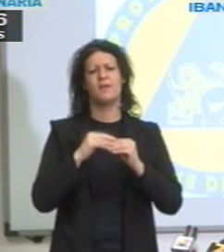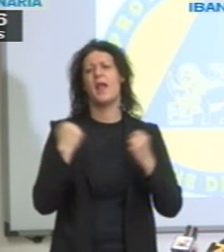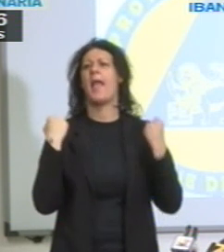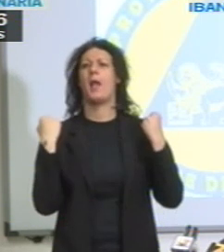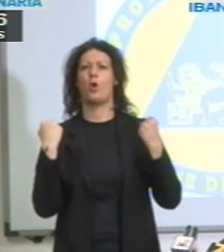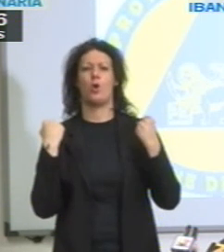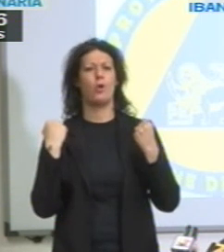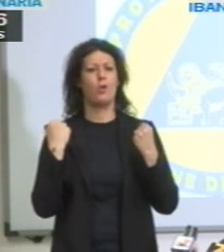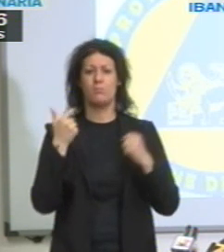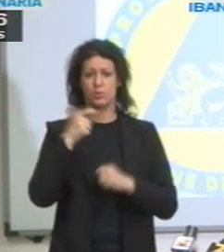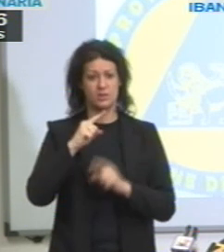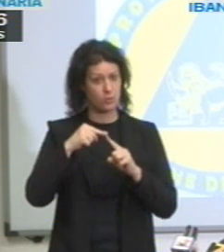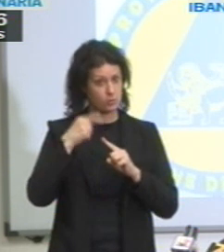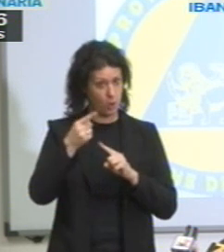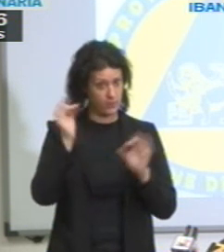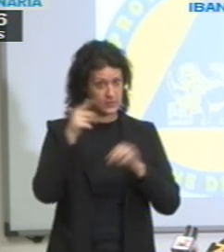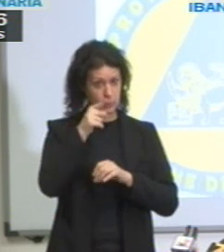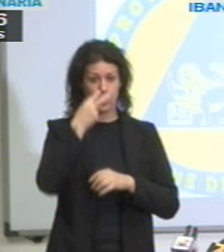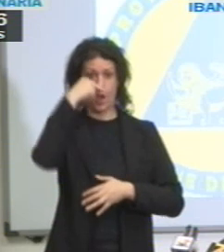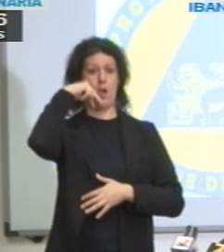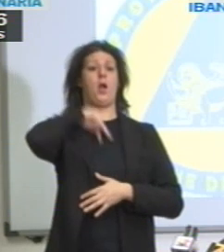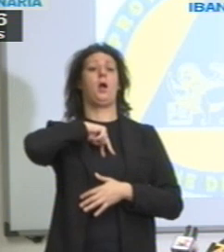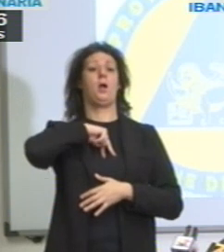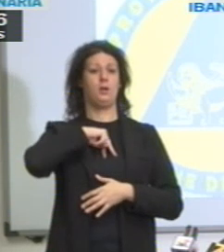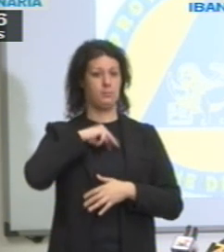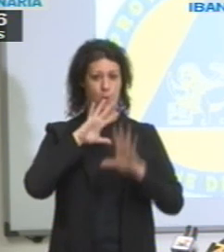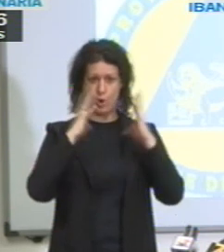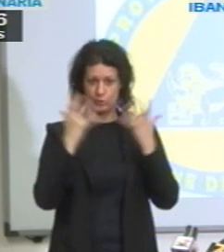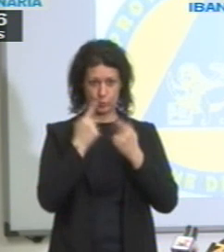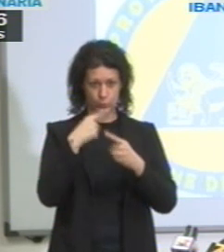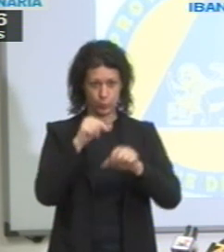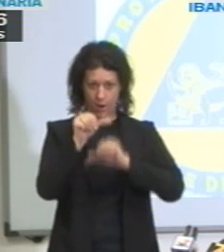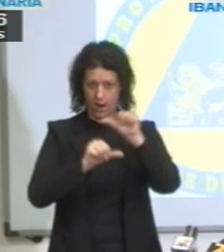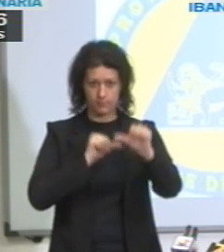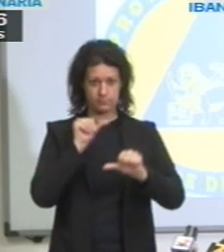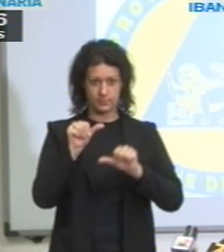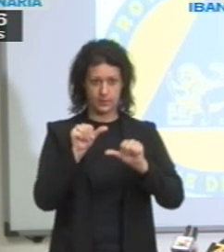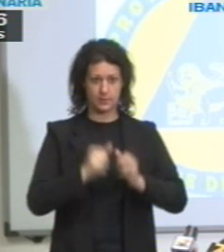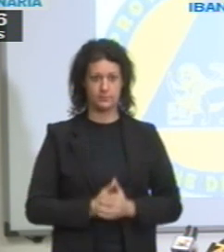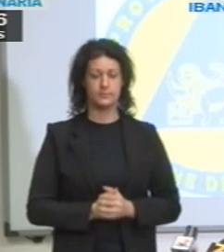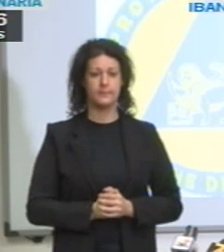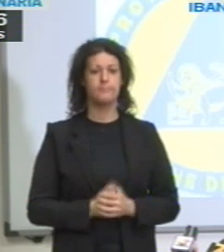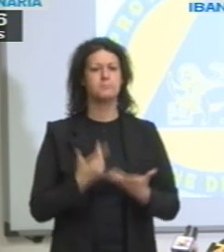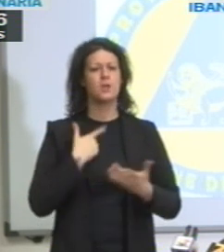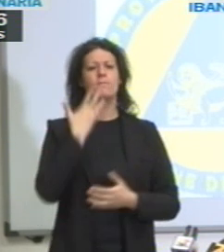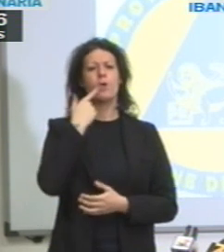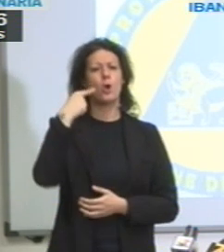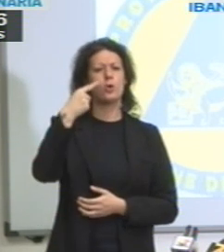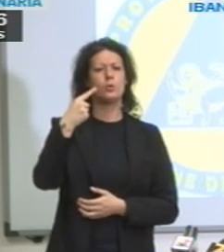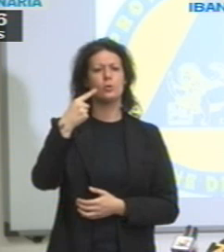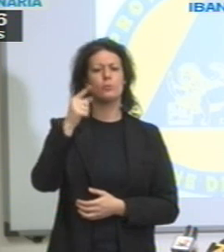infilano il tubo in bocca cambia mondo. Ripeto, porterò anche coloro che sono usciti dalla terapia